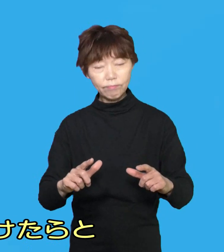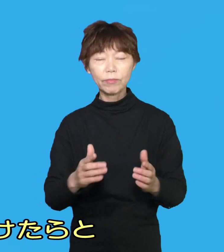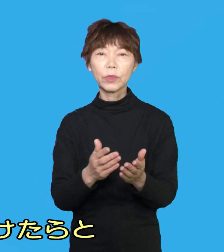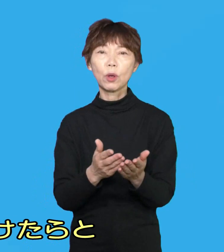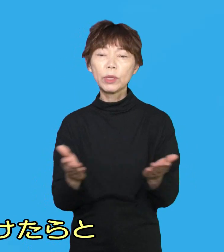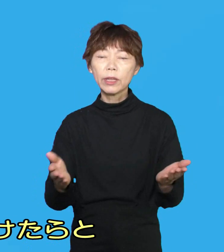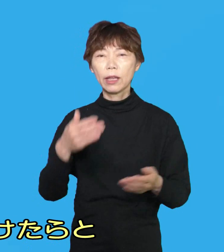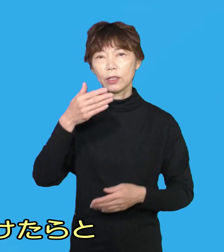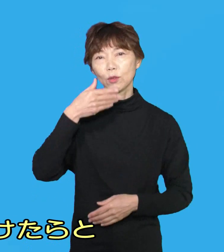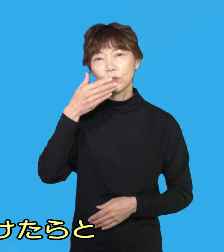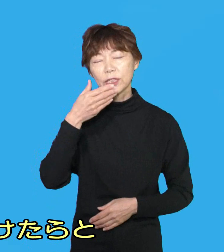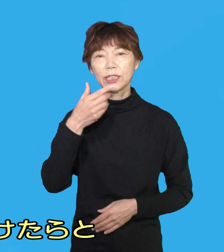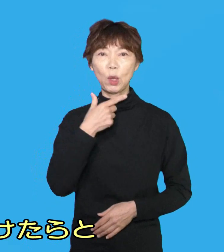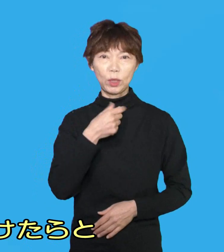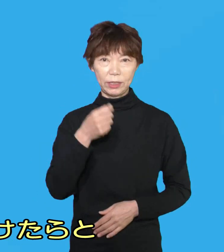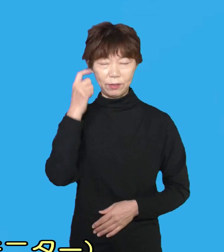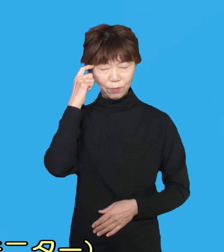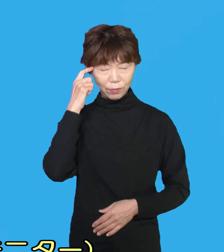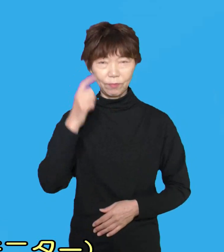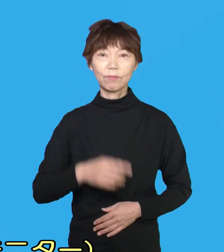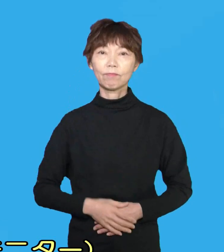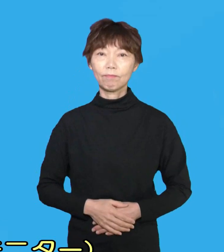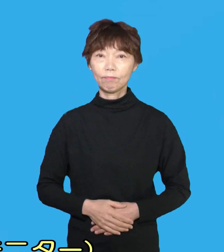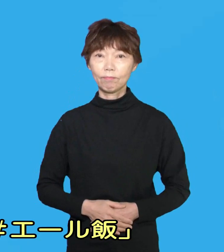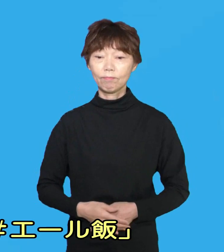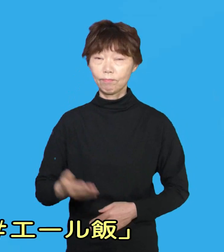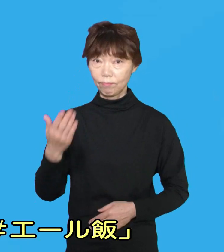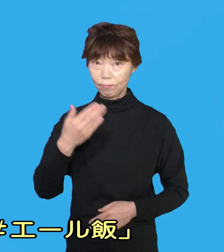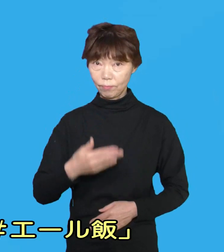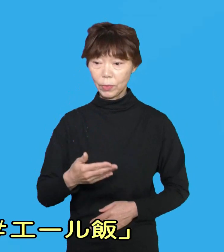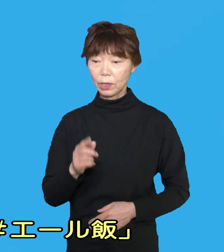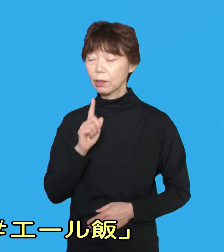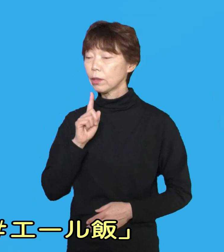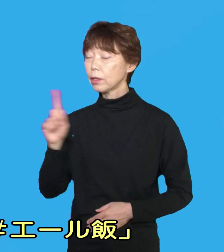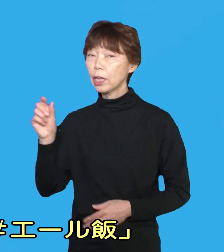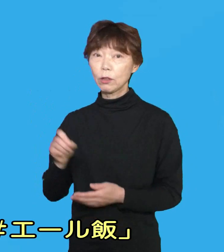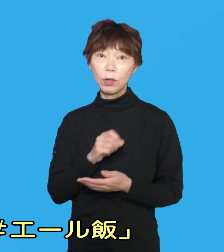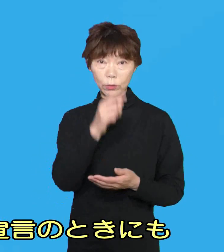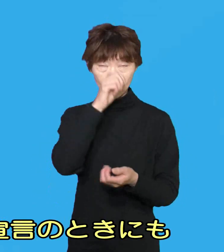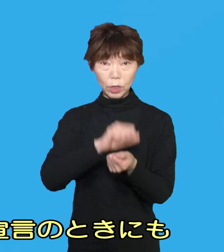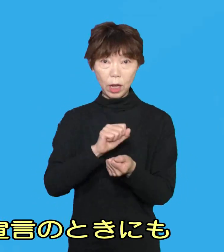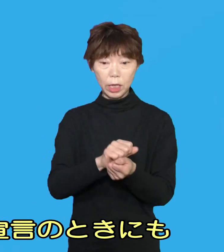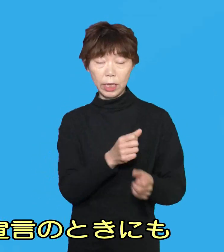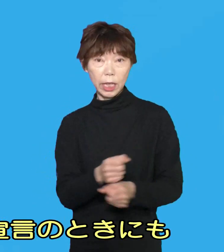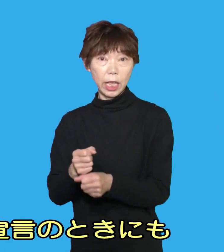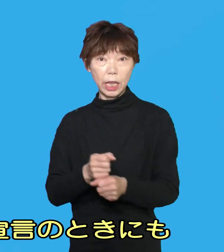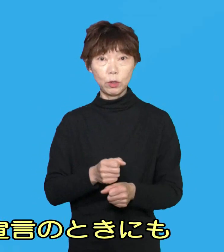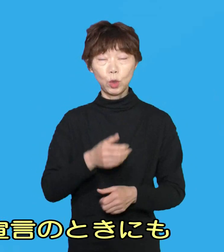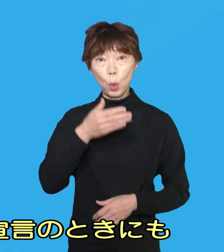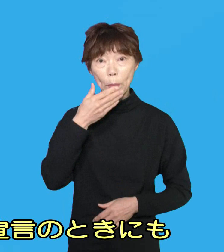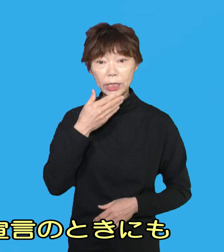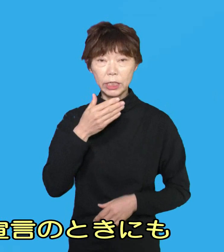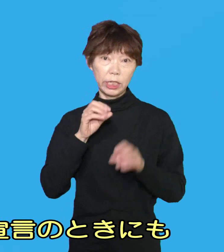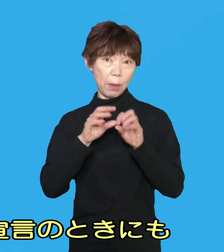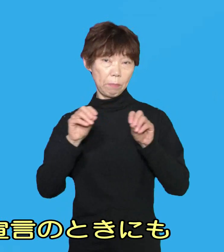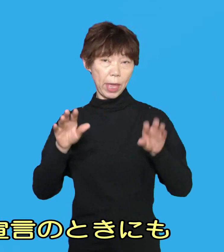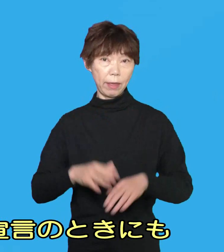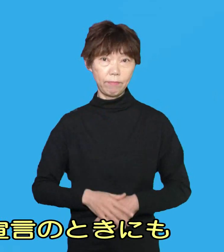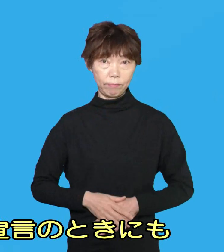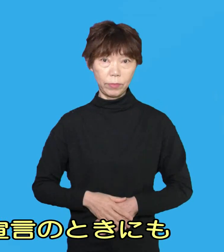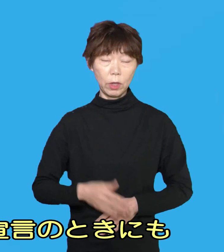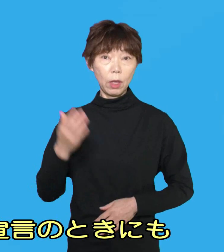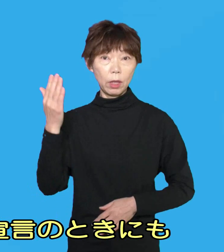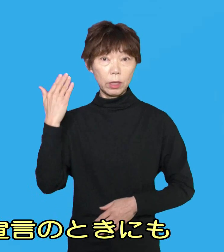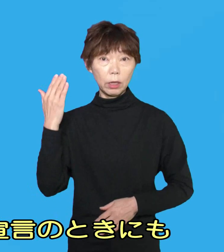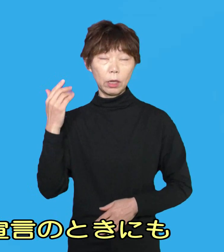けたらというふうに考えております。そしてその下、テイクアウト堺エール飯キャンペーン、これは前回の緊急事態宣言の